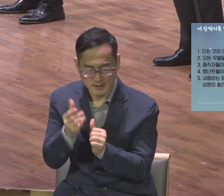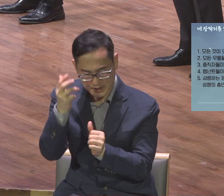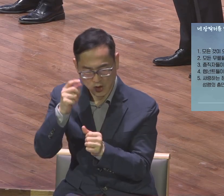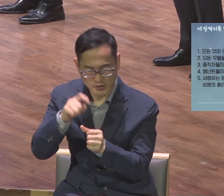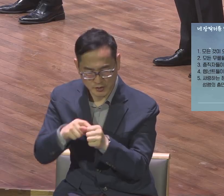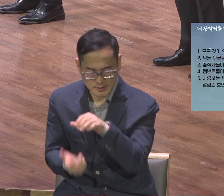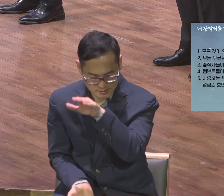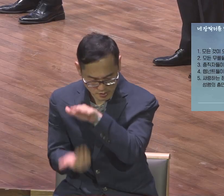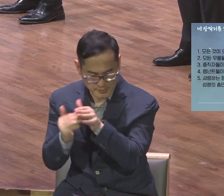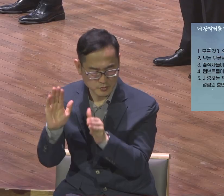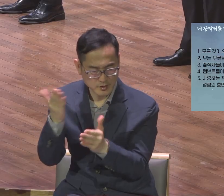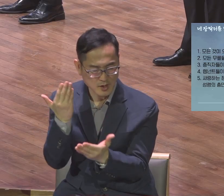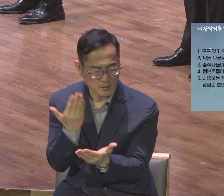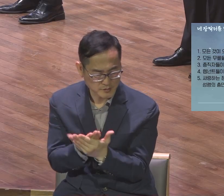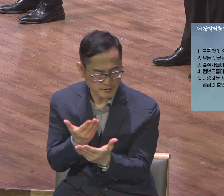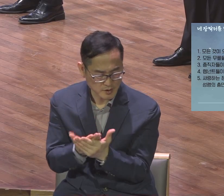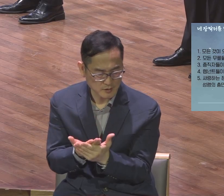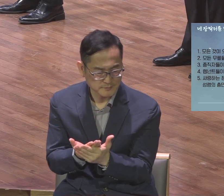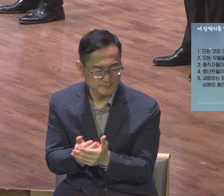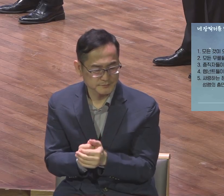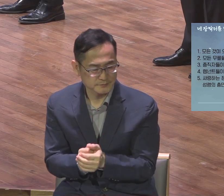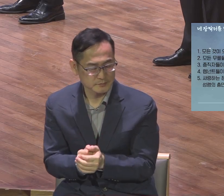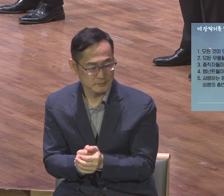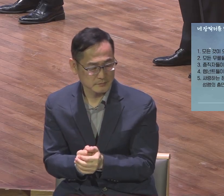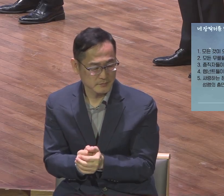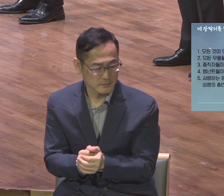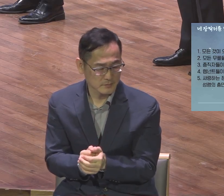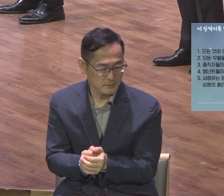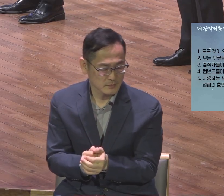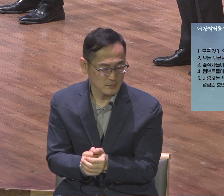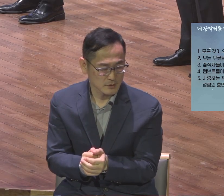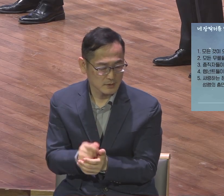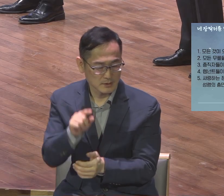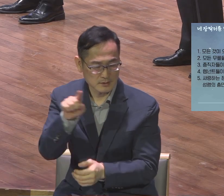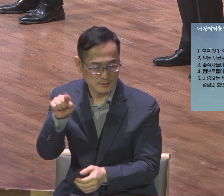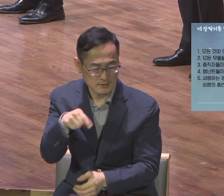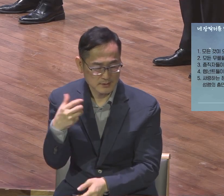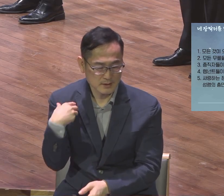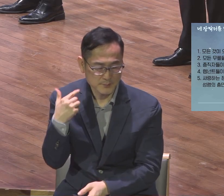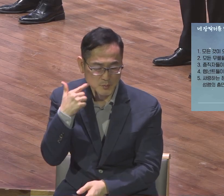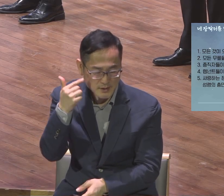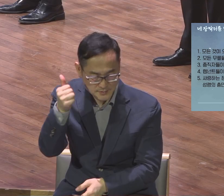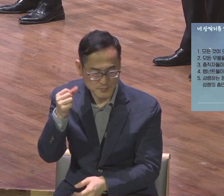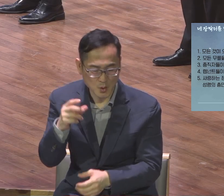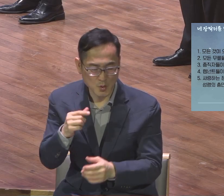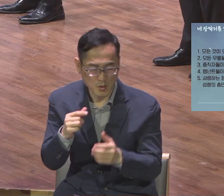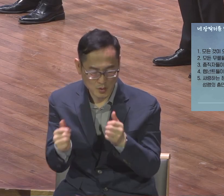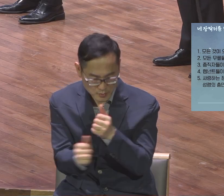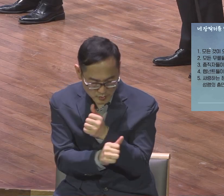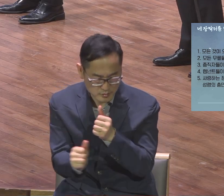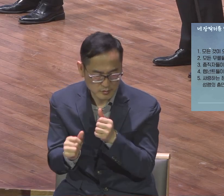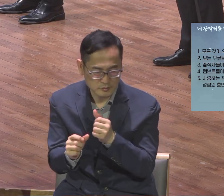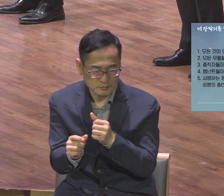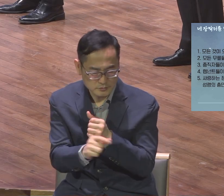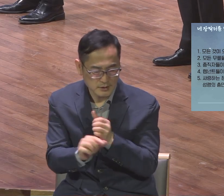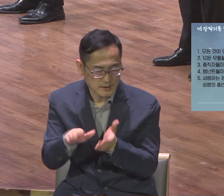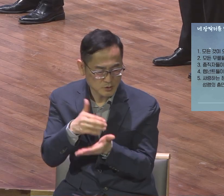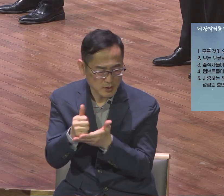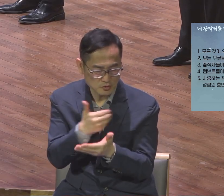교육자들에게 그리스도로 충분한 성령의 충만함을 더하여 주옵소서. 함께 기다려 나가겠습니다.